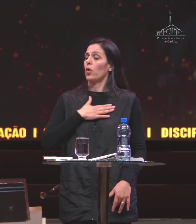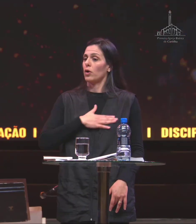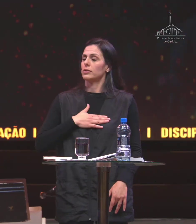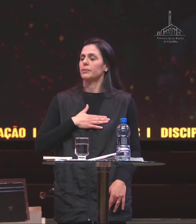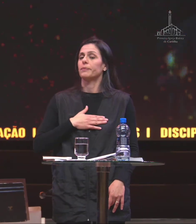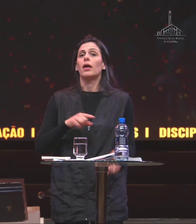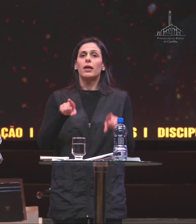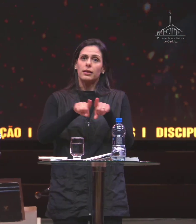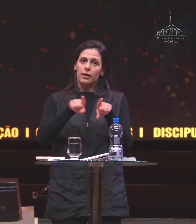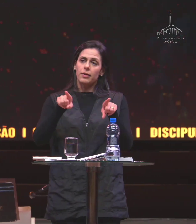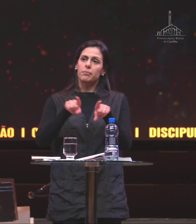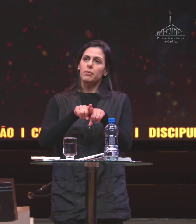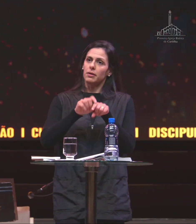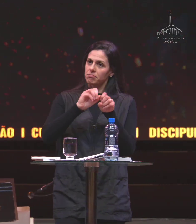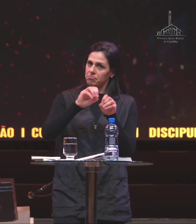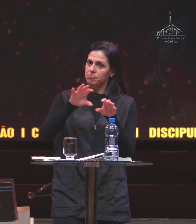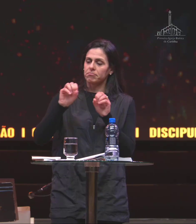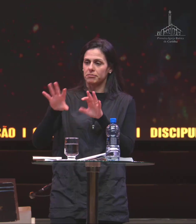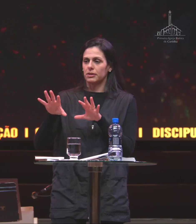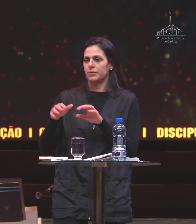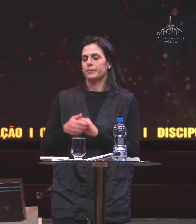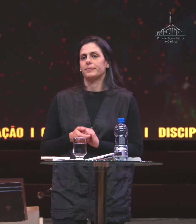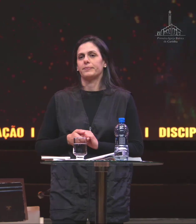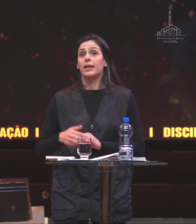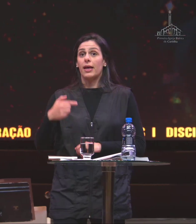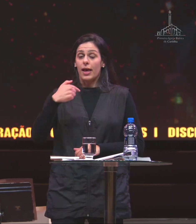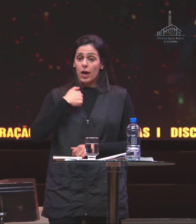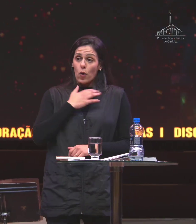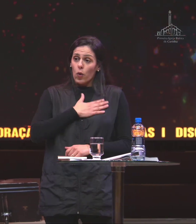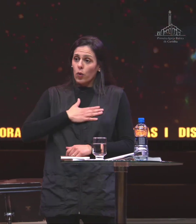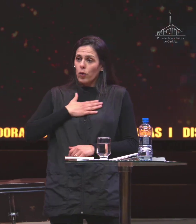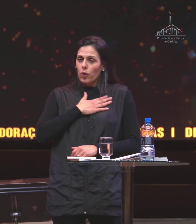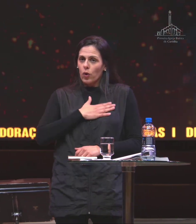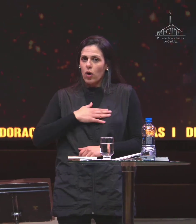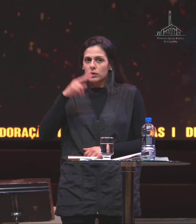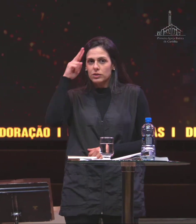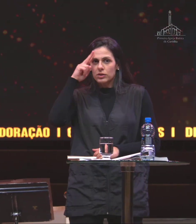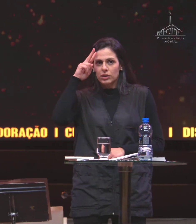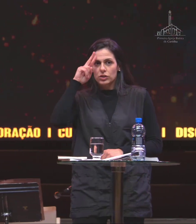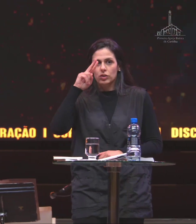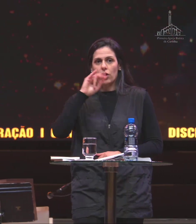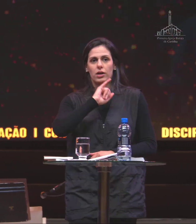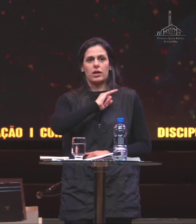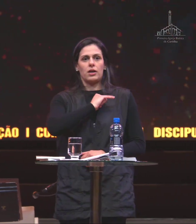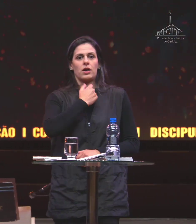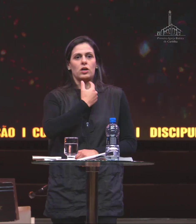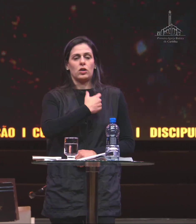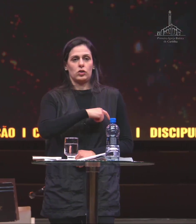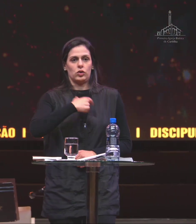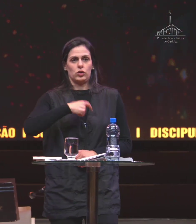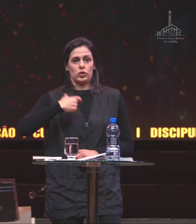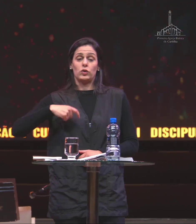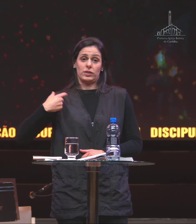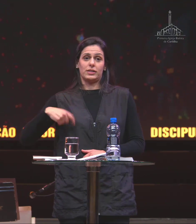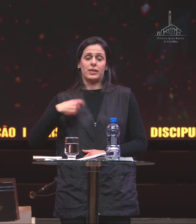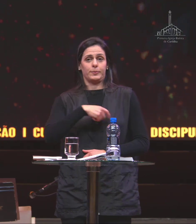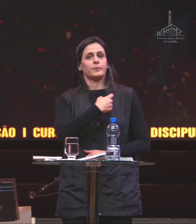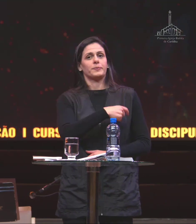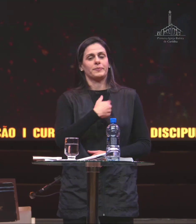a pessoa dá uma adaptada, né? Muito bem. Eu amo histórias, gente. Eu não sei em relação a você,